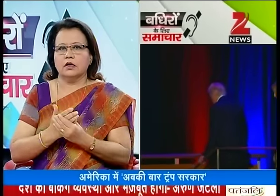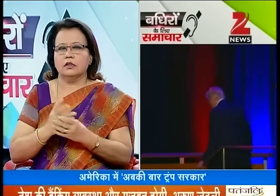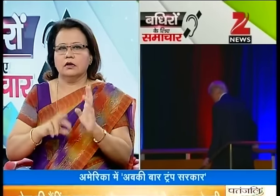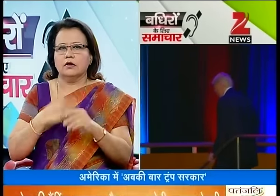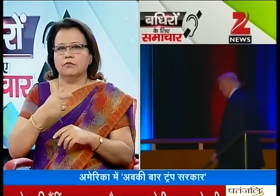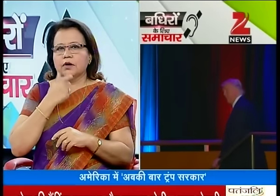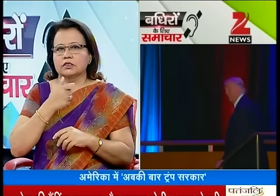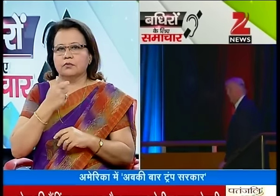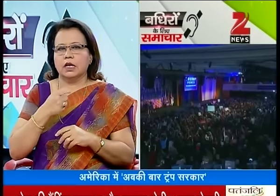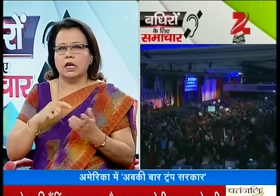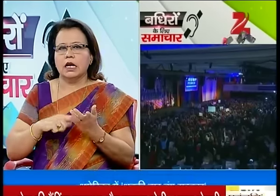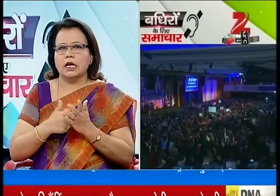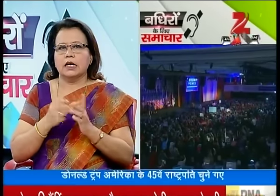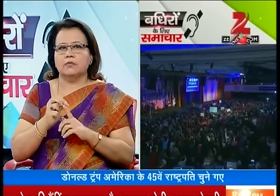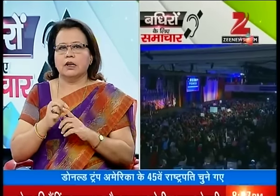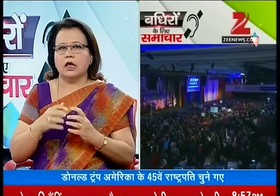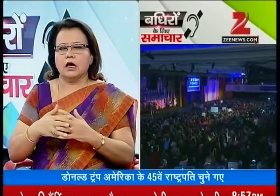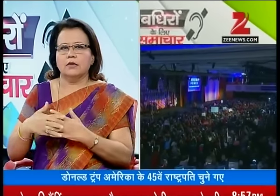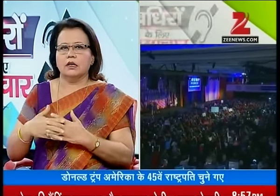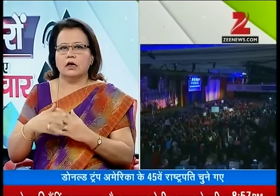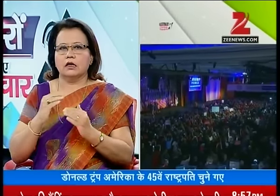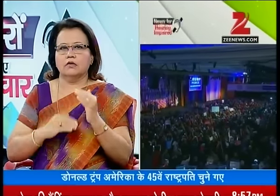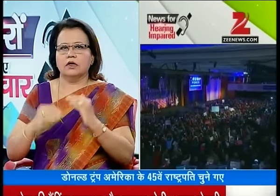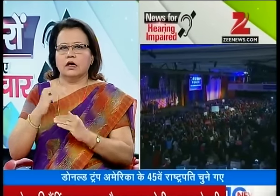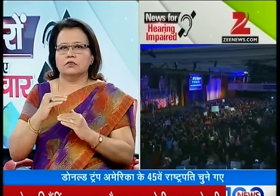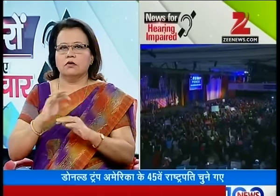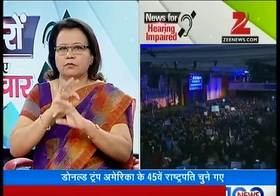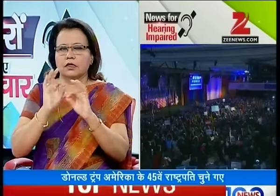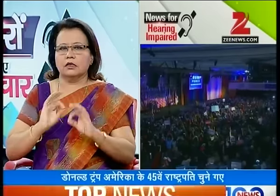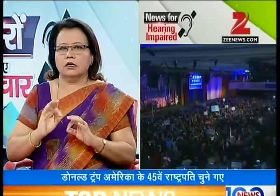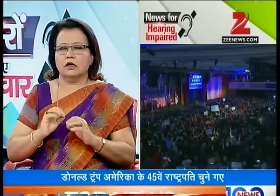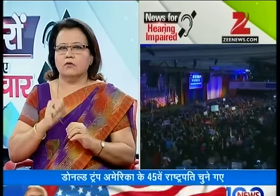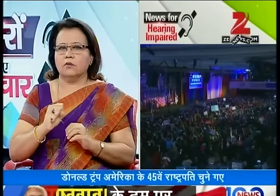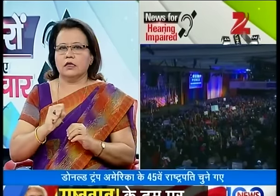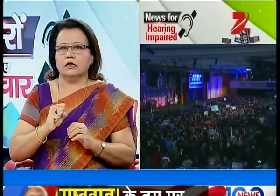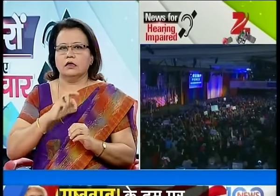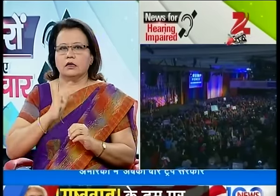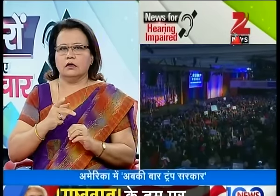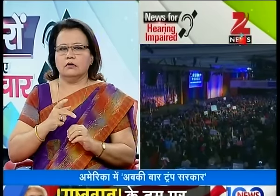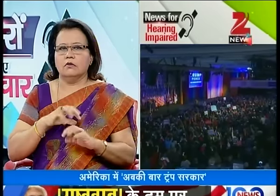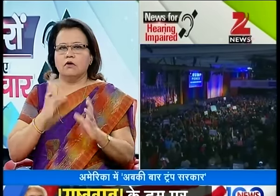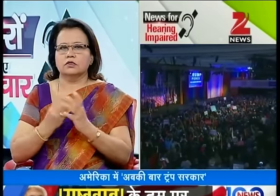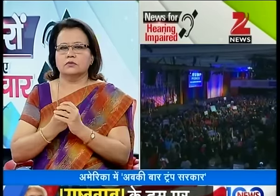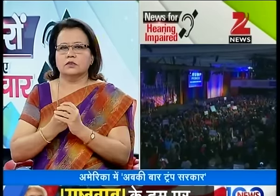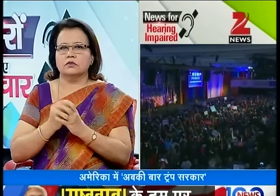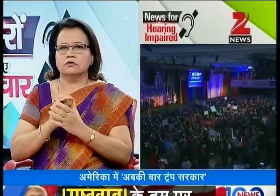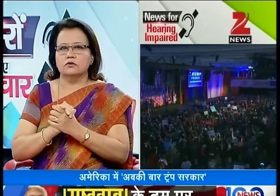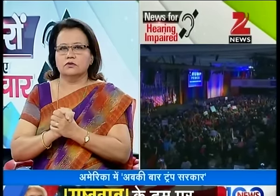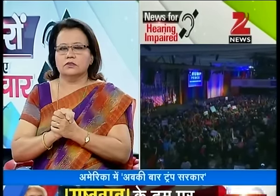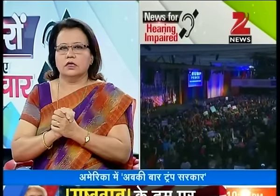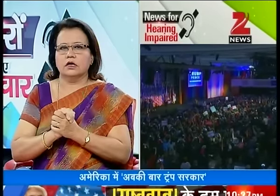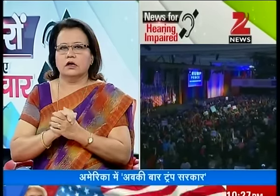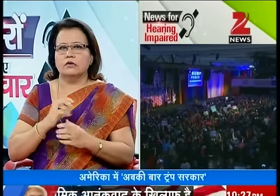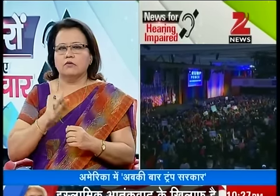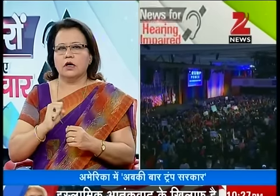दर्ज करने के बाद दिए भाषण में ट्रंप ने अमेरिका के विकास को बेहतर करने का वादा किया, सभी देशों